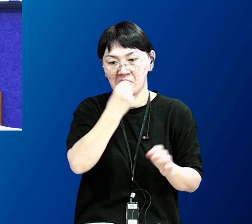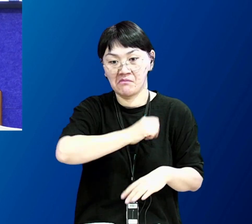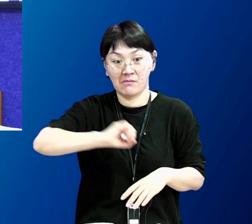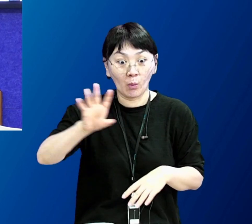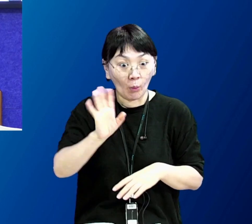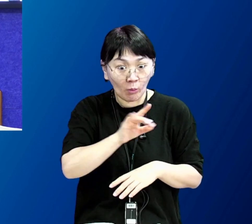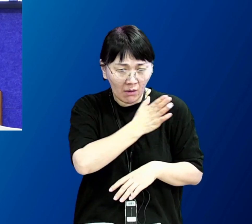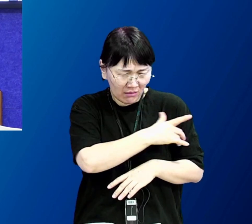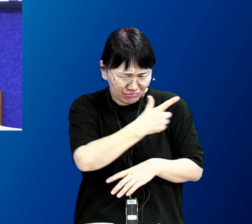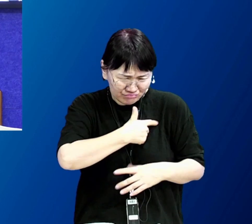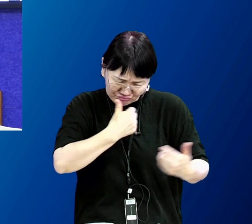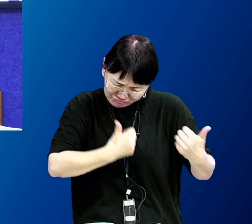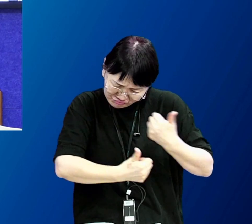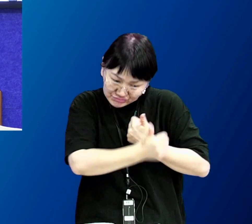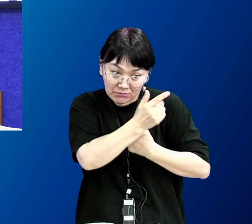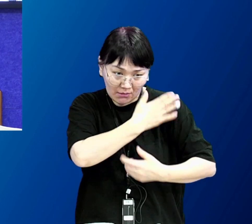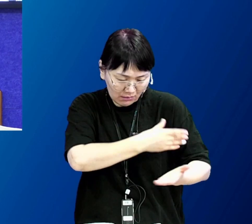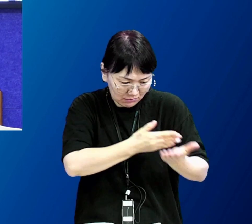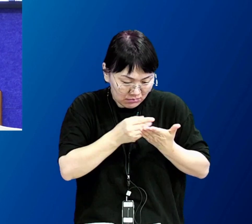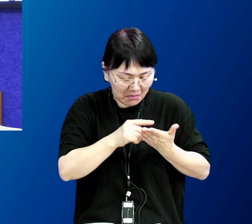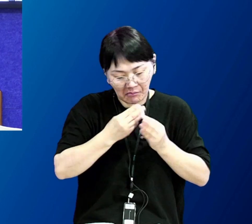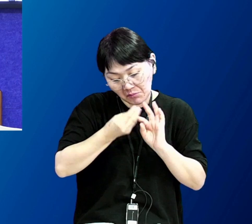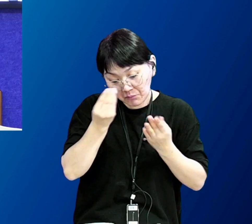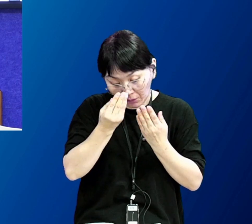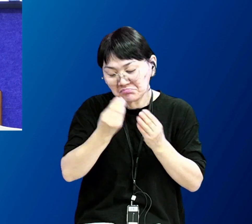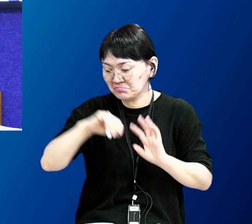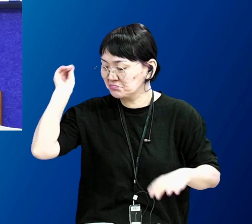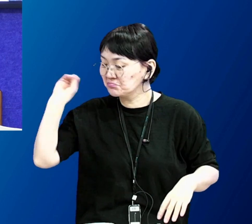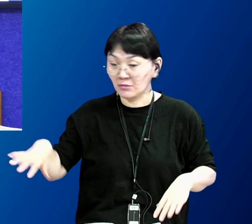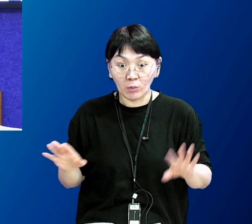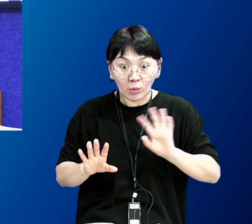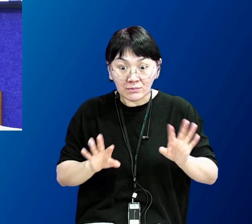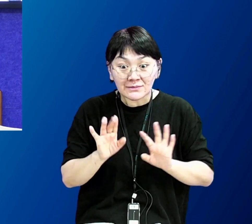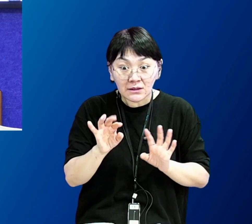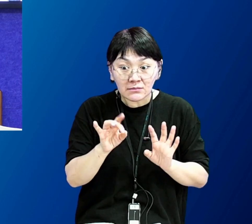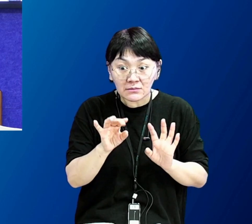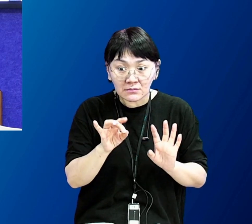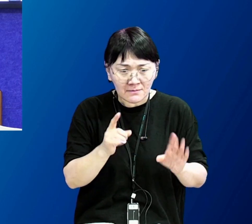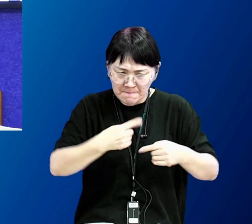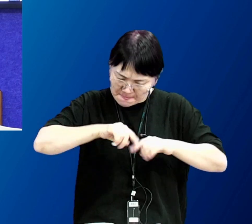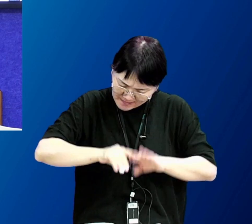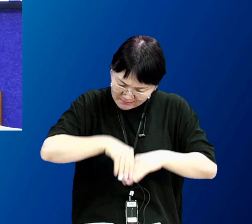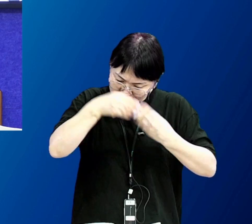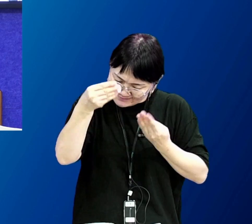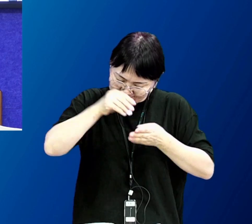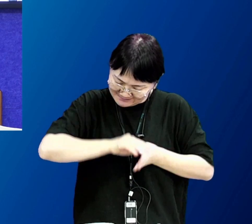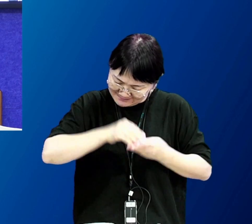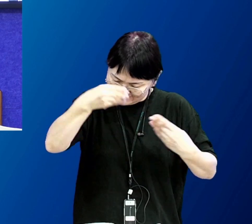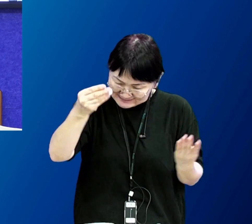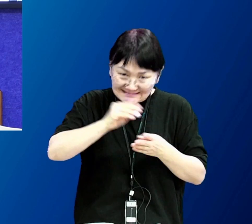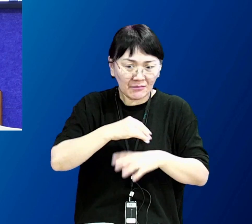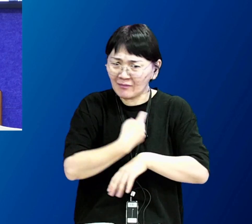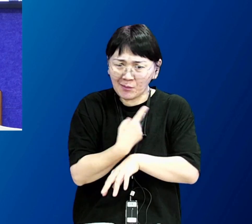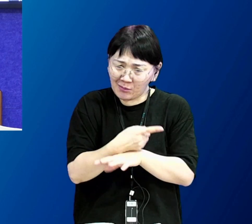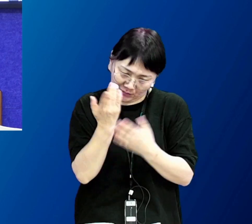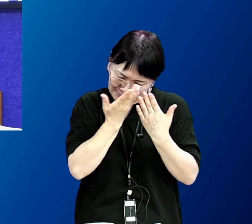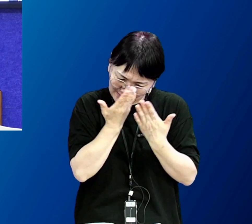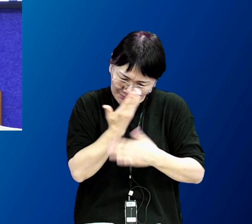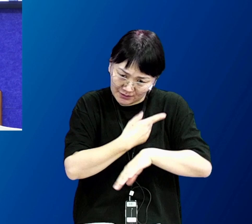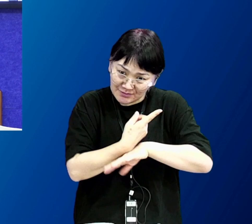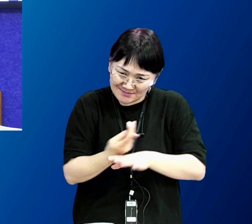уу? Үгүй эцэг. Тэр хайрын загтлыг нь дахин гаргаж ирэх. Гаргаж ирэнгээ